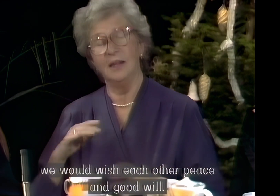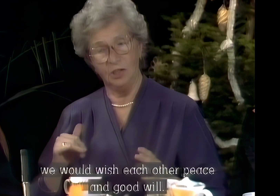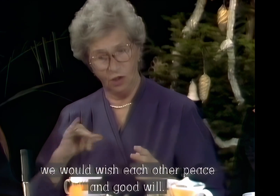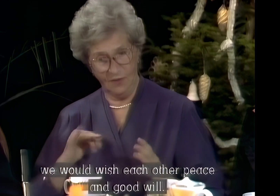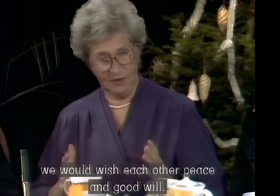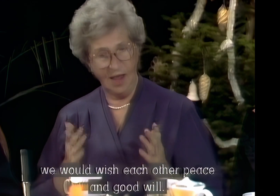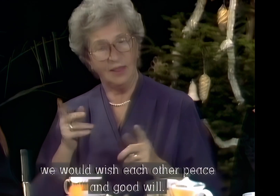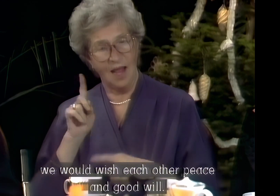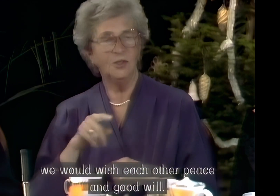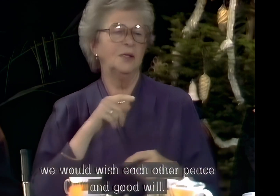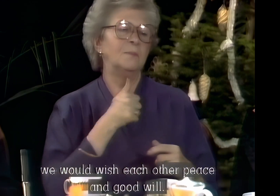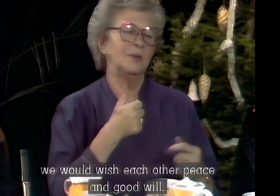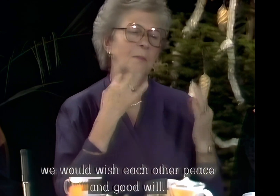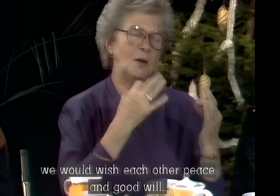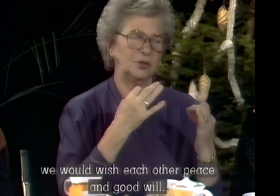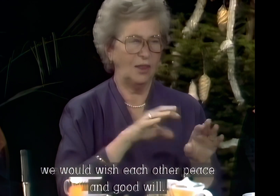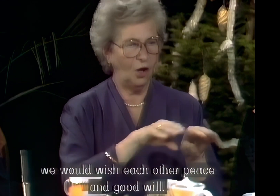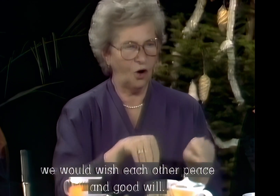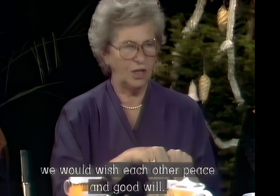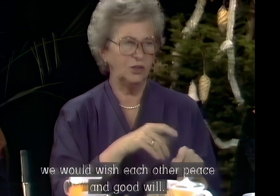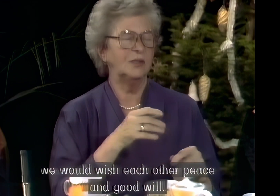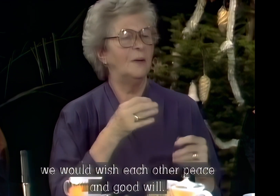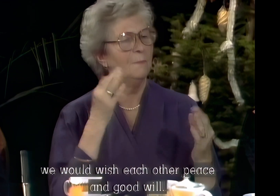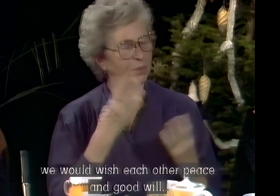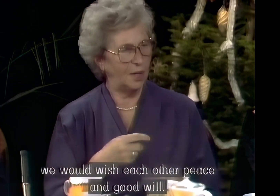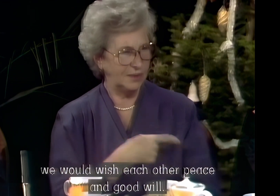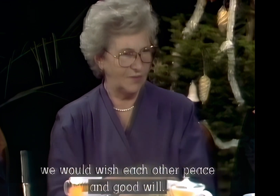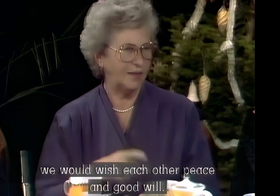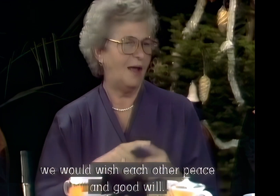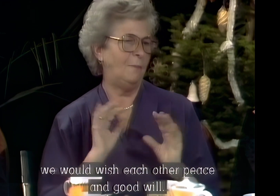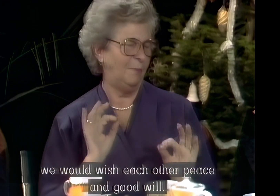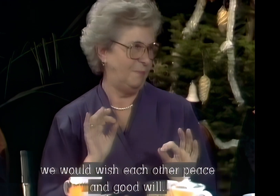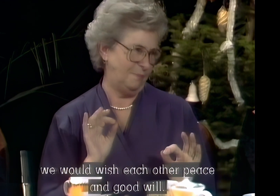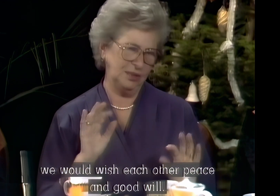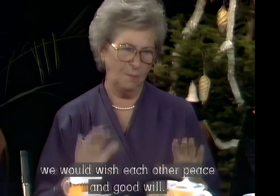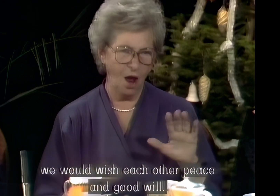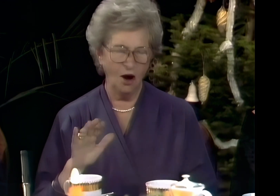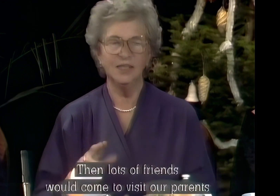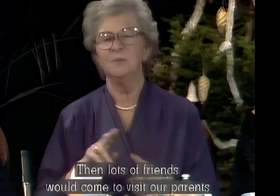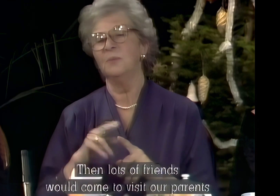ráno, ještě než jsme se nasnídali, jsme si popřáli navzájem příjemné